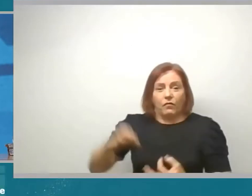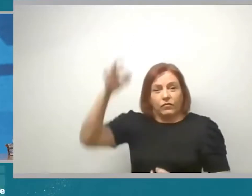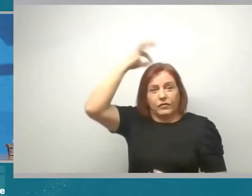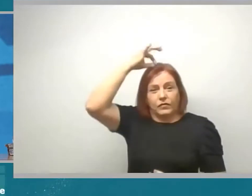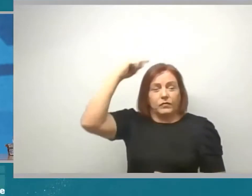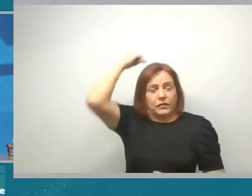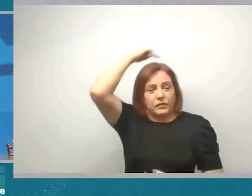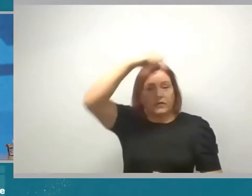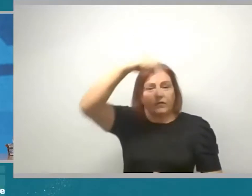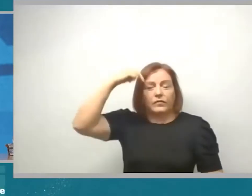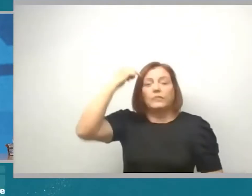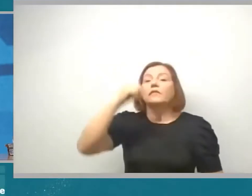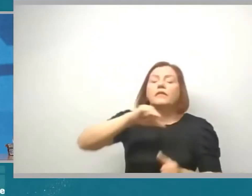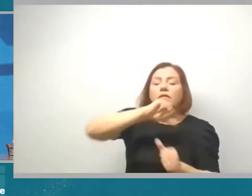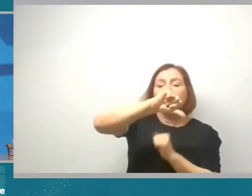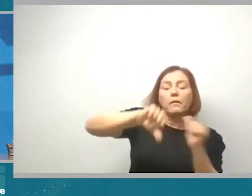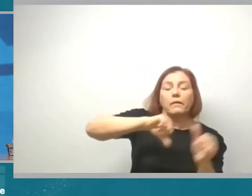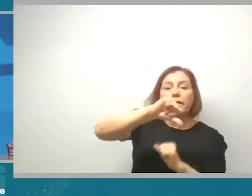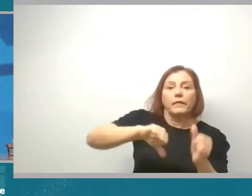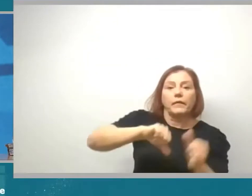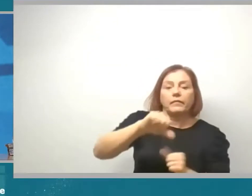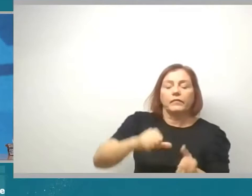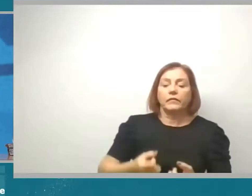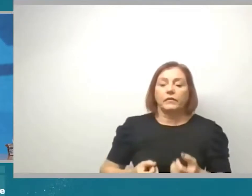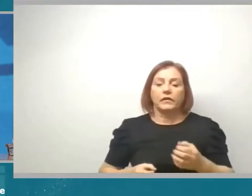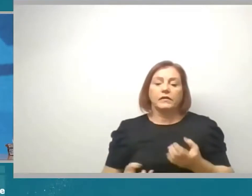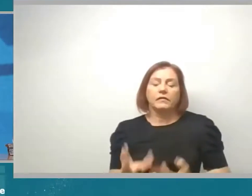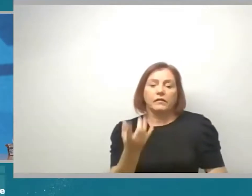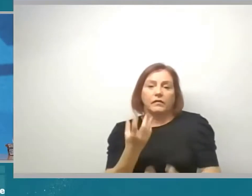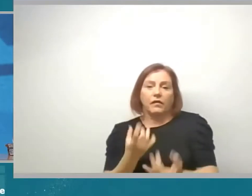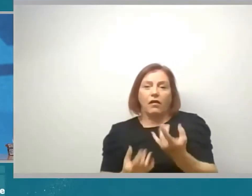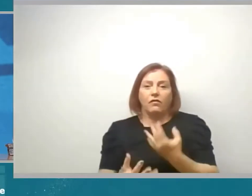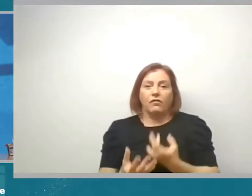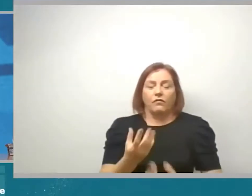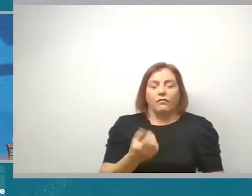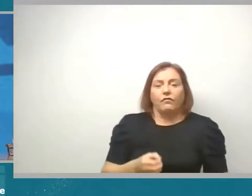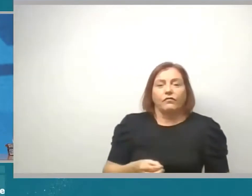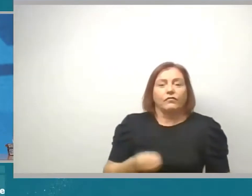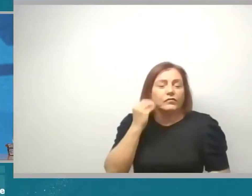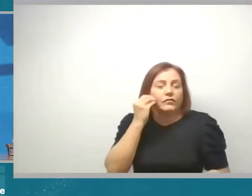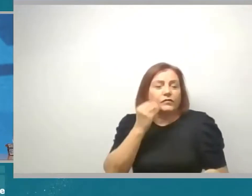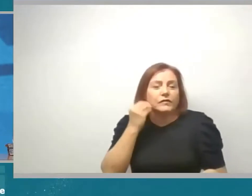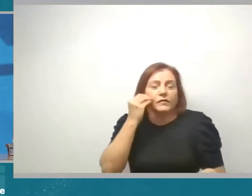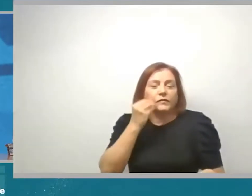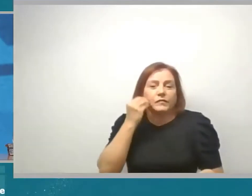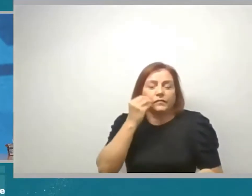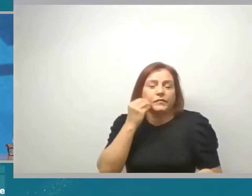exemplo, experiências, né, de negar a vida da alma.